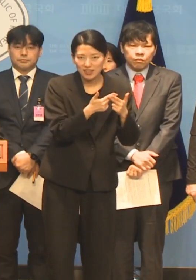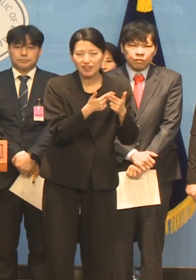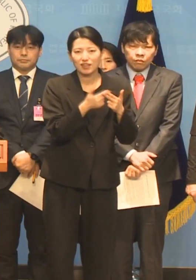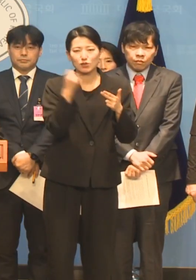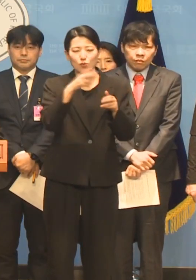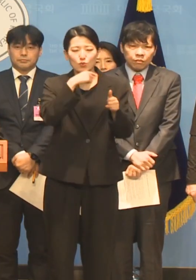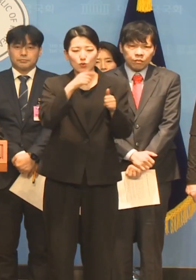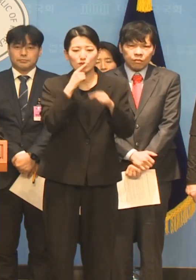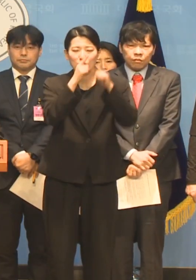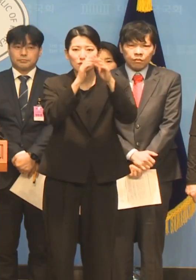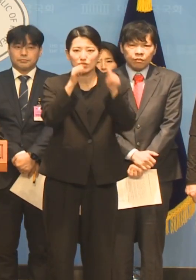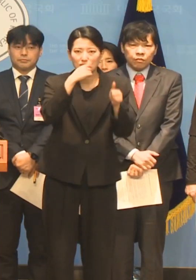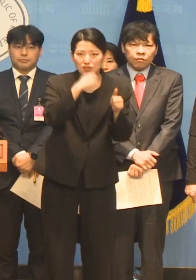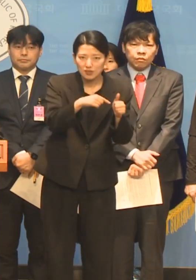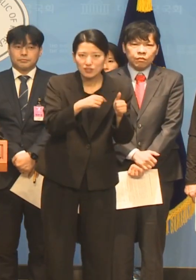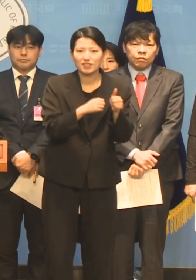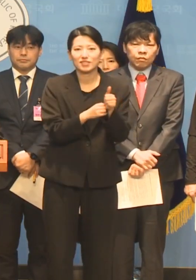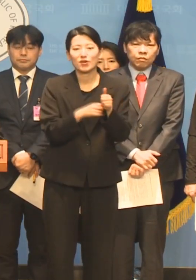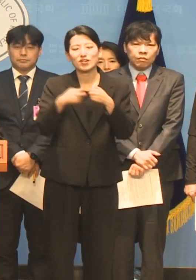대한당뇨병교육간호사회,